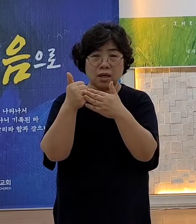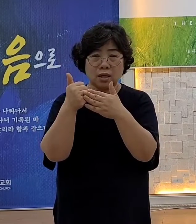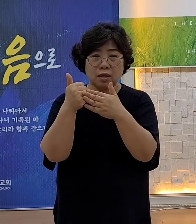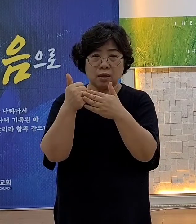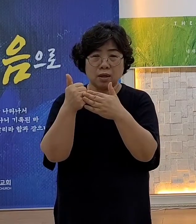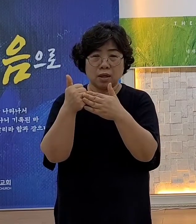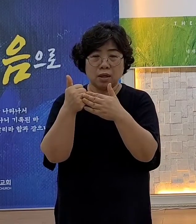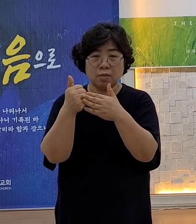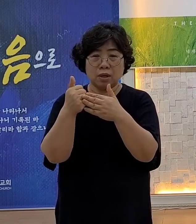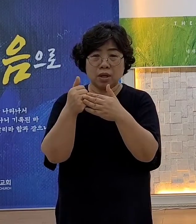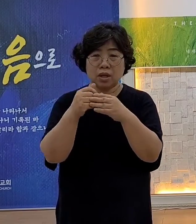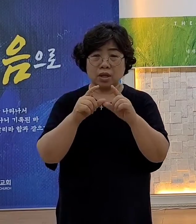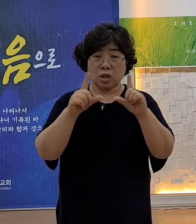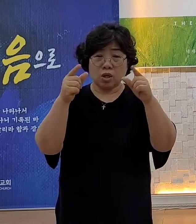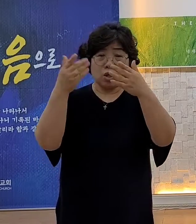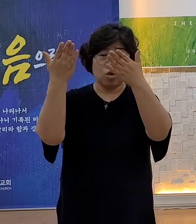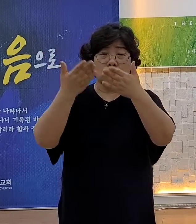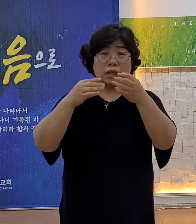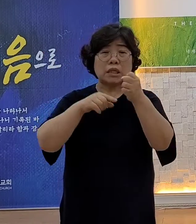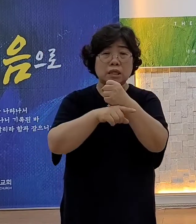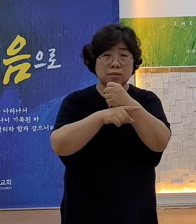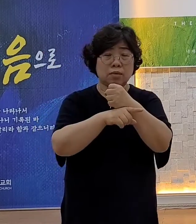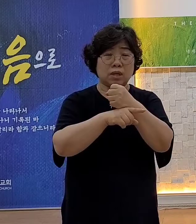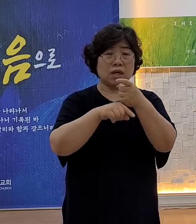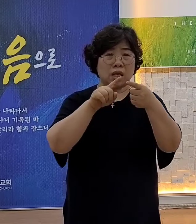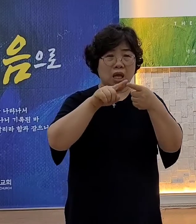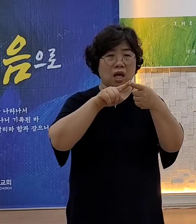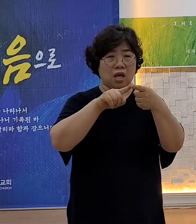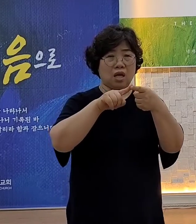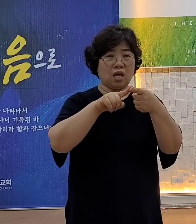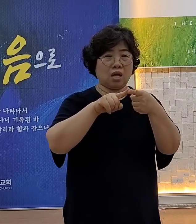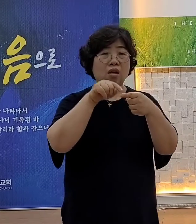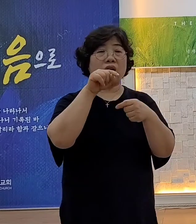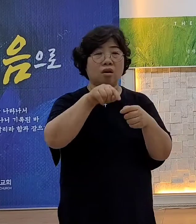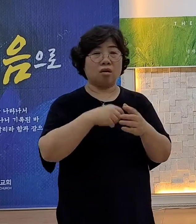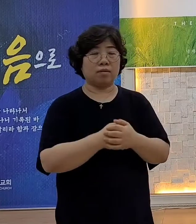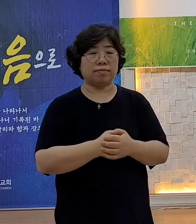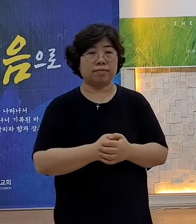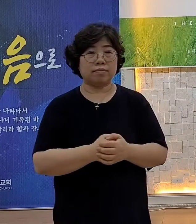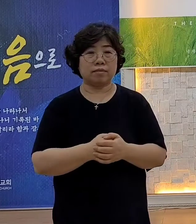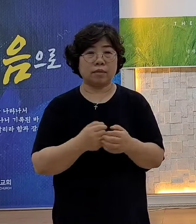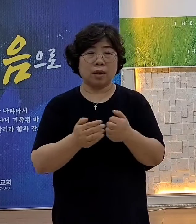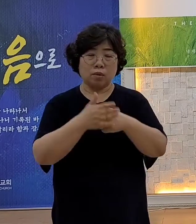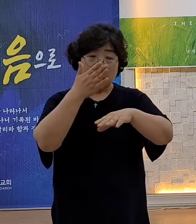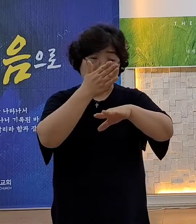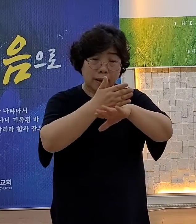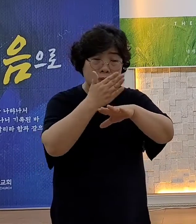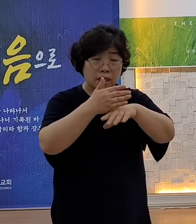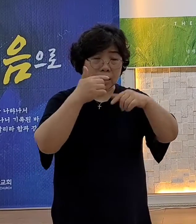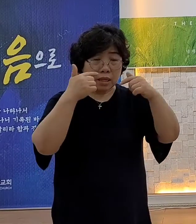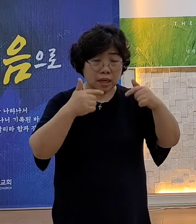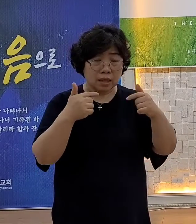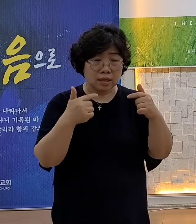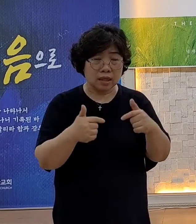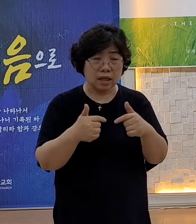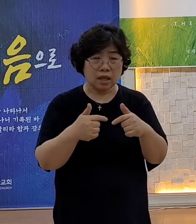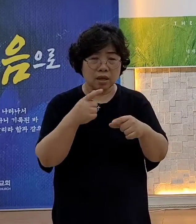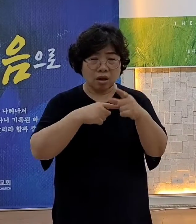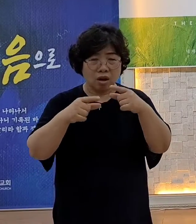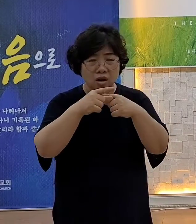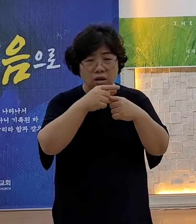절기의 의미였다라는 이게 제일 중요한 것입니다. 그래서 여러분 감사는요 늘 더 많은 감사를